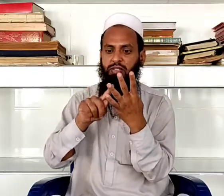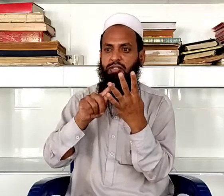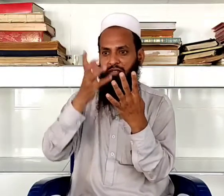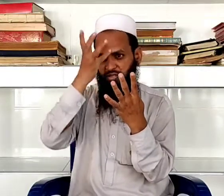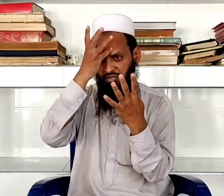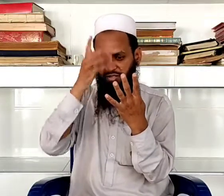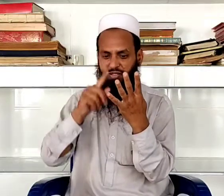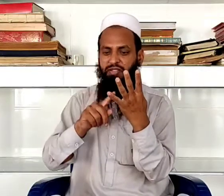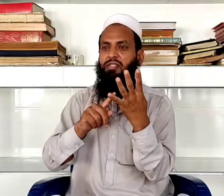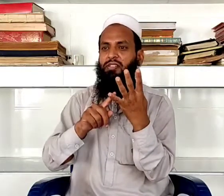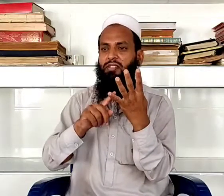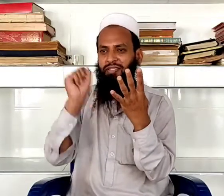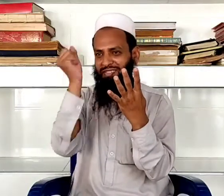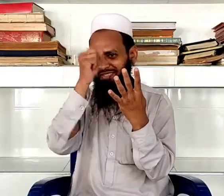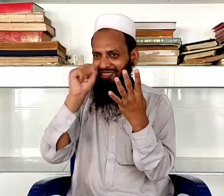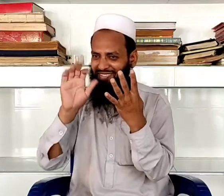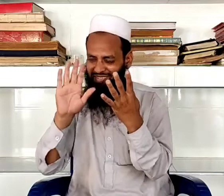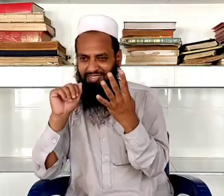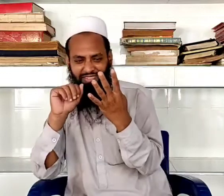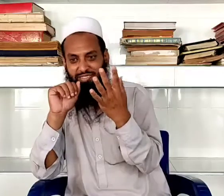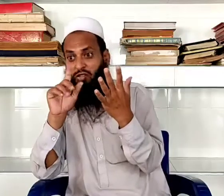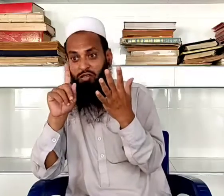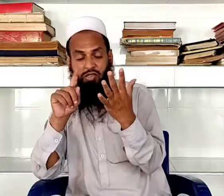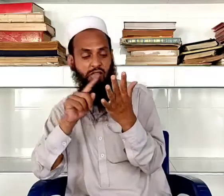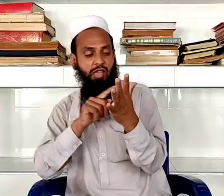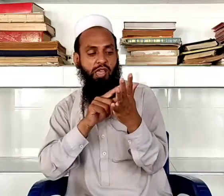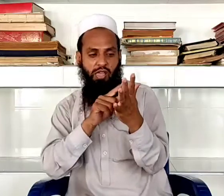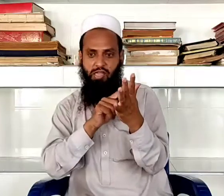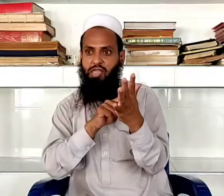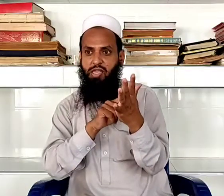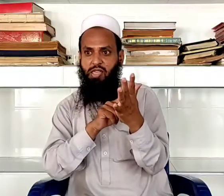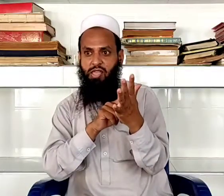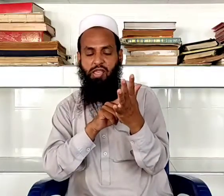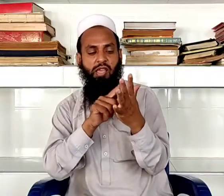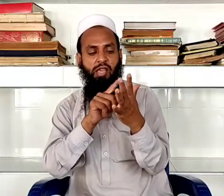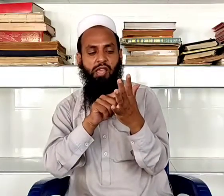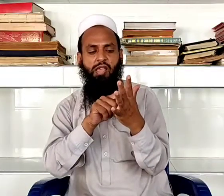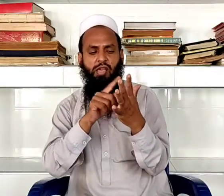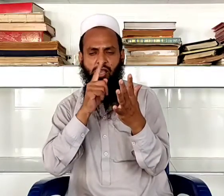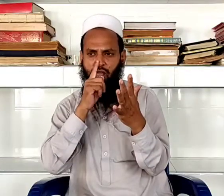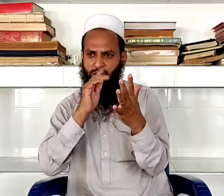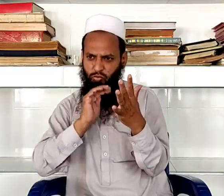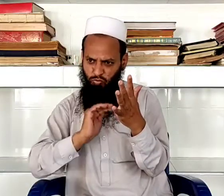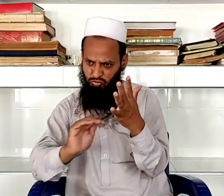रहम के लकब के नाल मुलक्कब किया जाएगा पुकारिया करता है क्योंकि